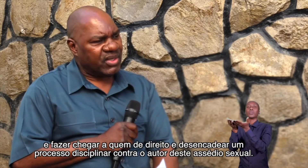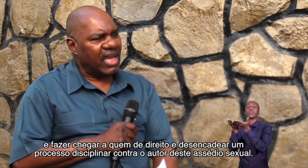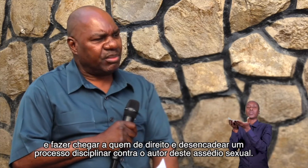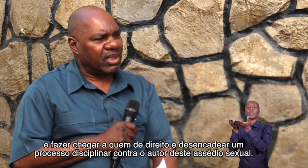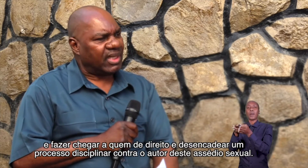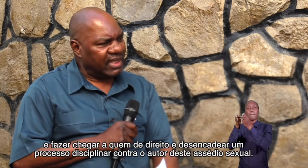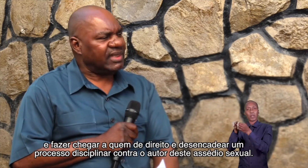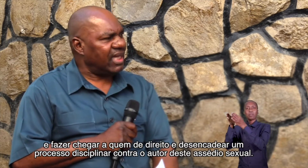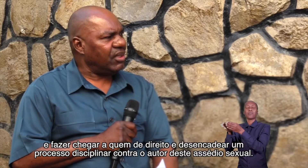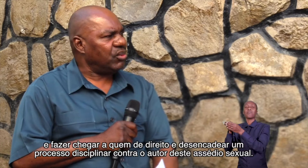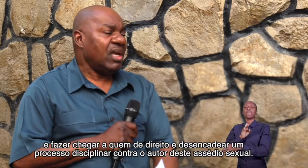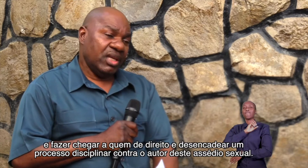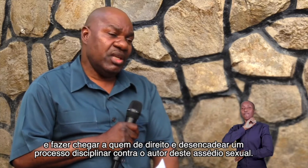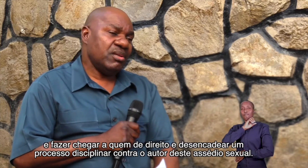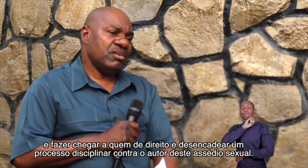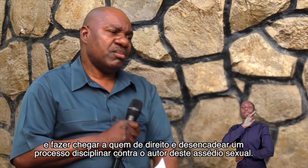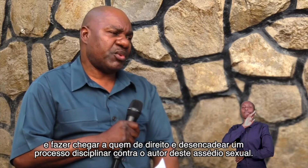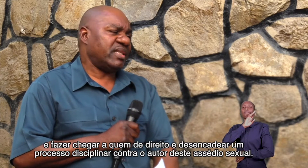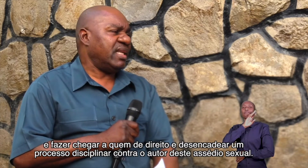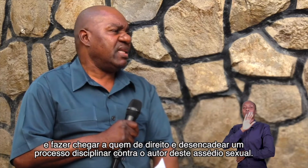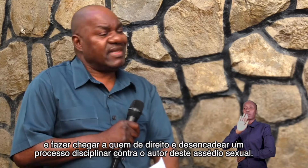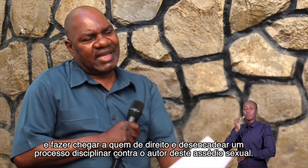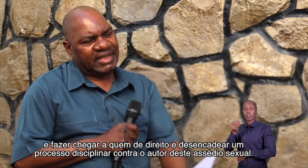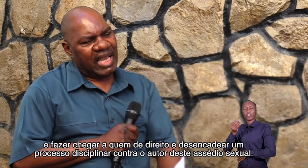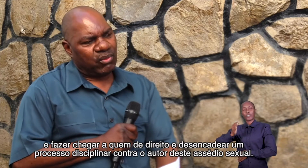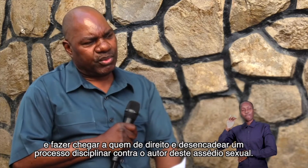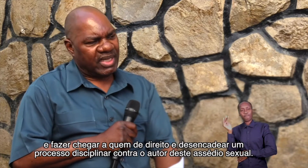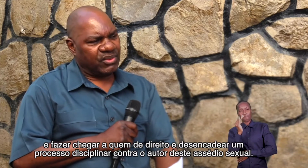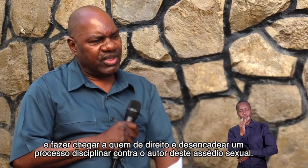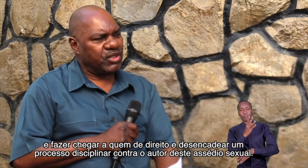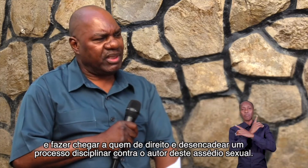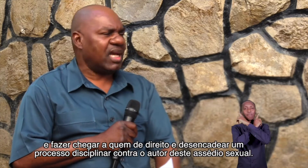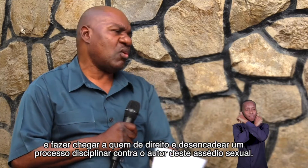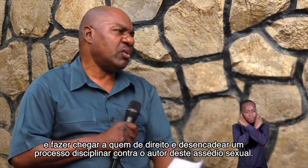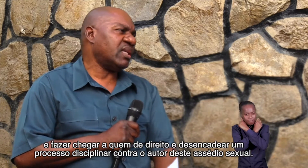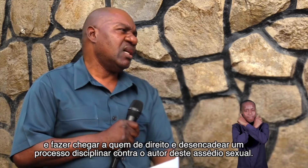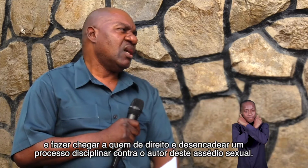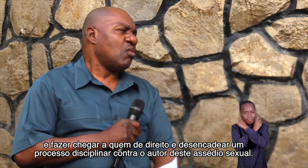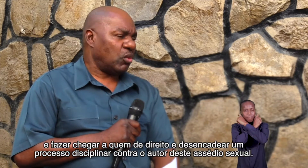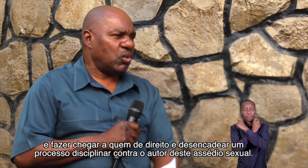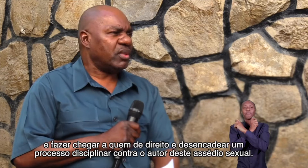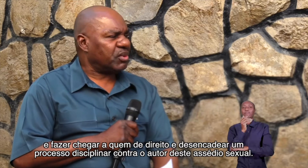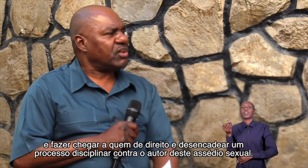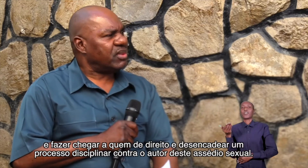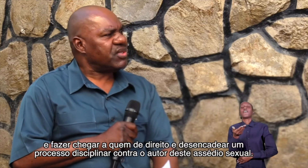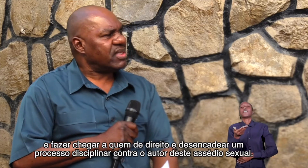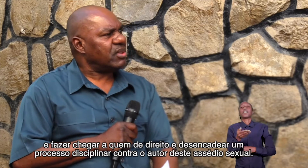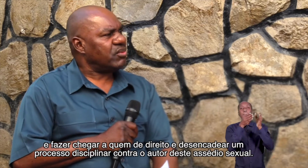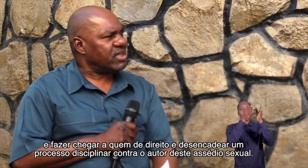chegar, portanto, a quem de direito e proceder, desencadear um processo disciplinar contra o autor, portanto, deste assédio